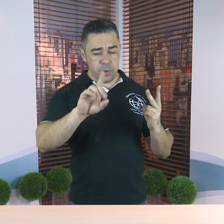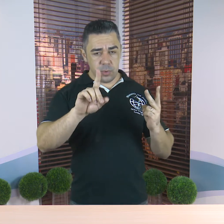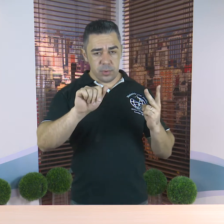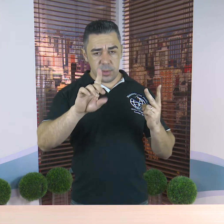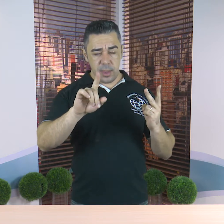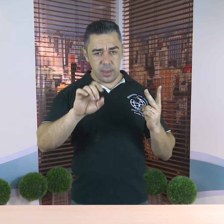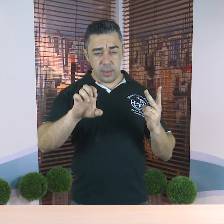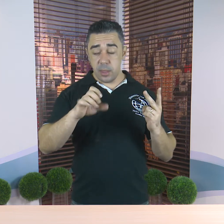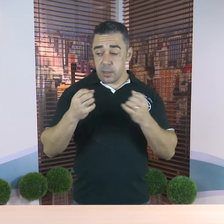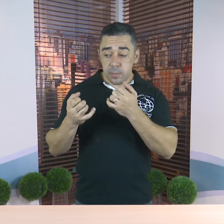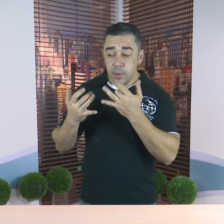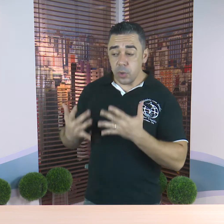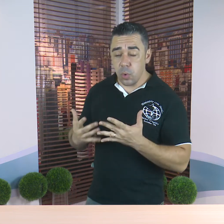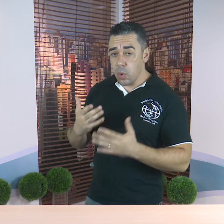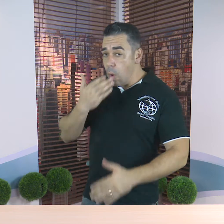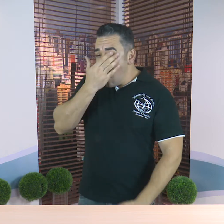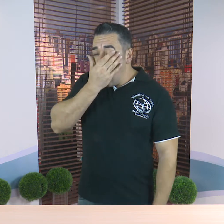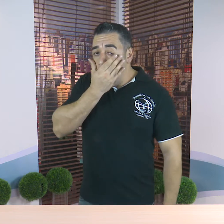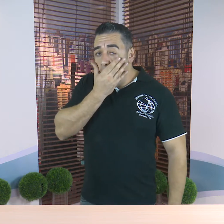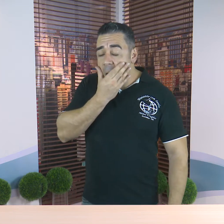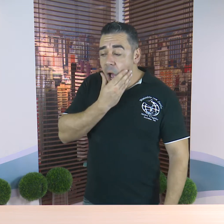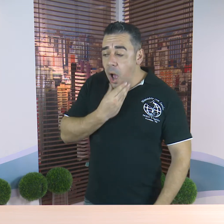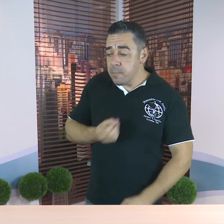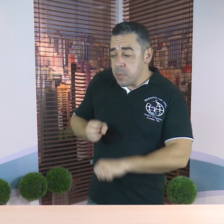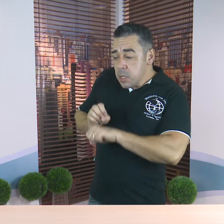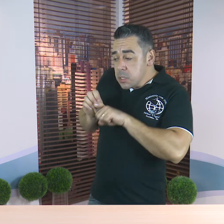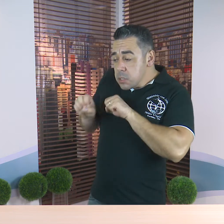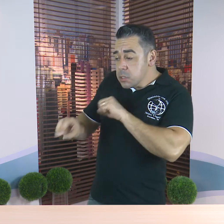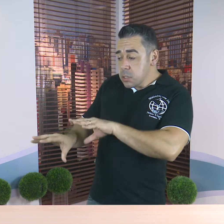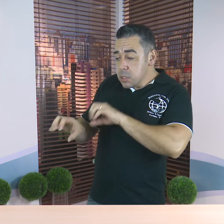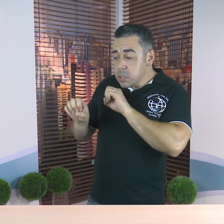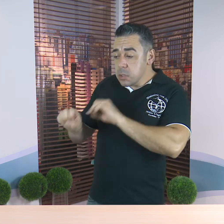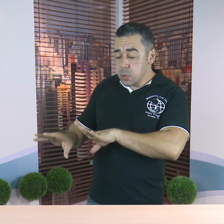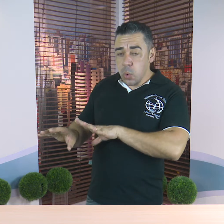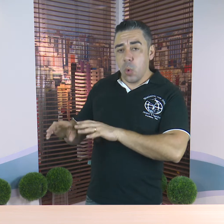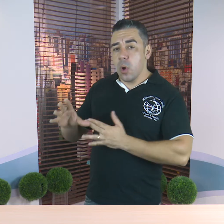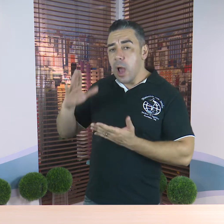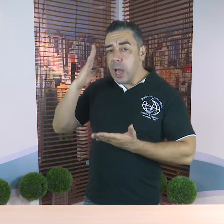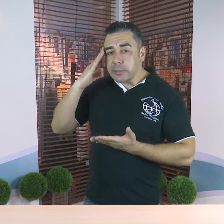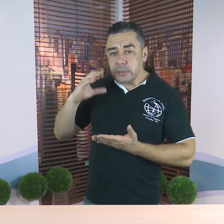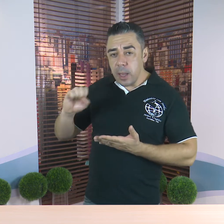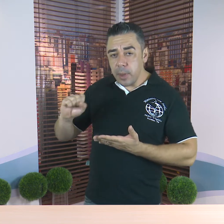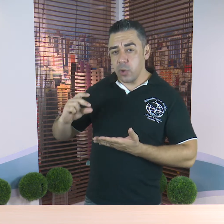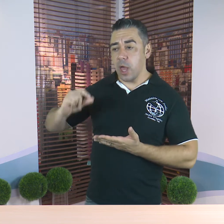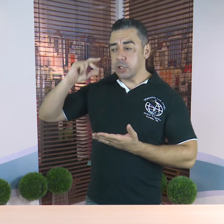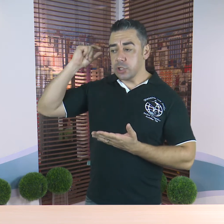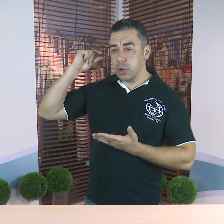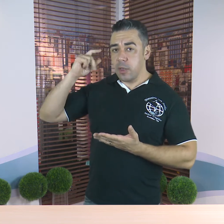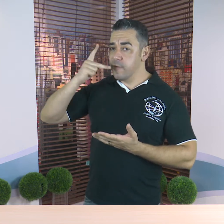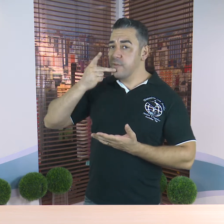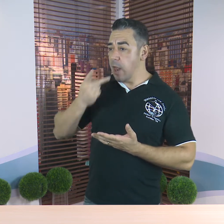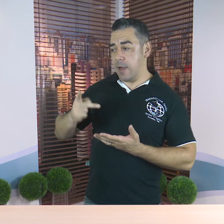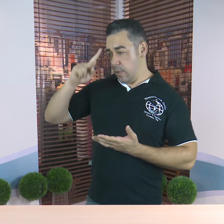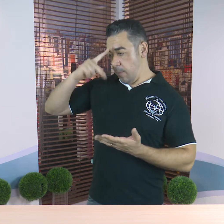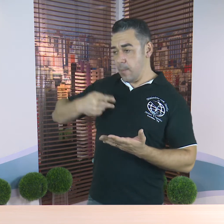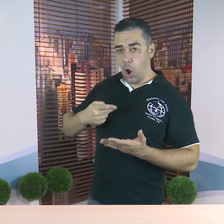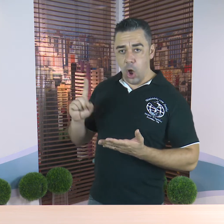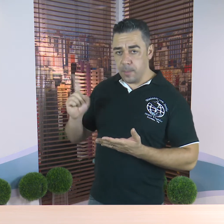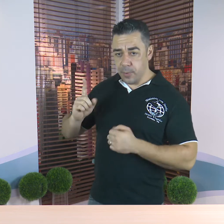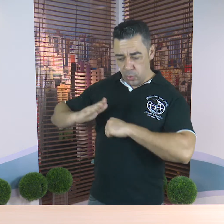entretanto, falou como homem que transmitiu a sabedoria dos antigos, que não falava em seu nome próprio. Ambos